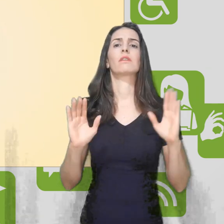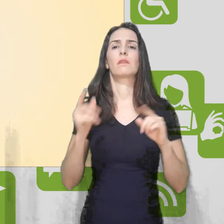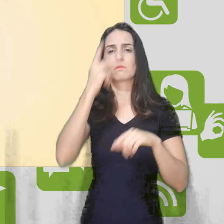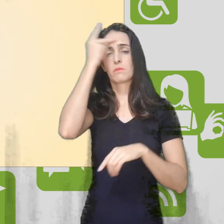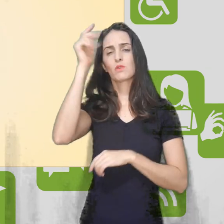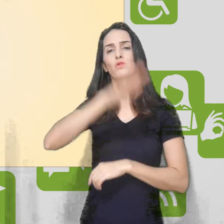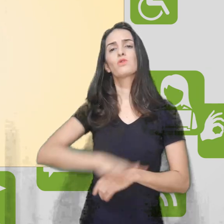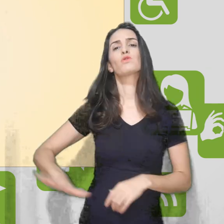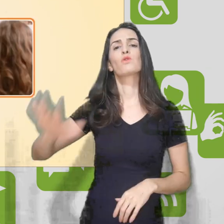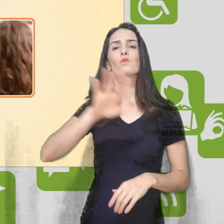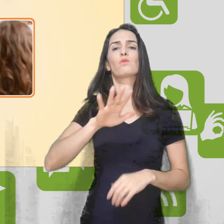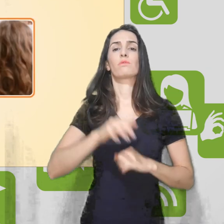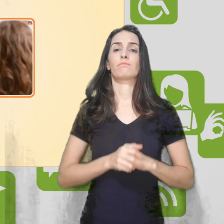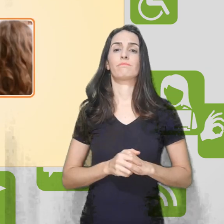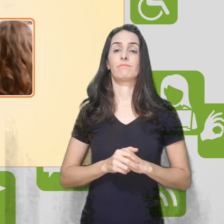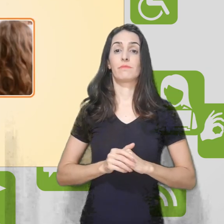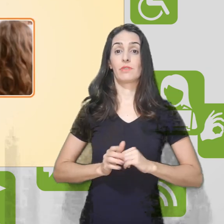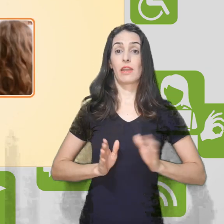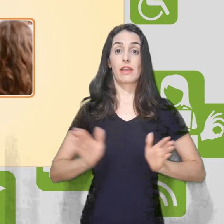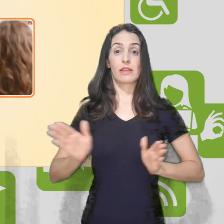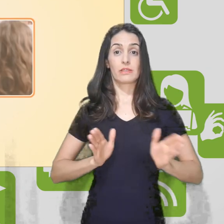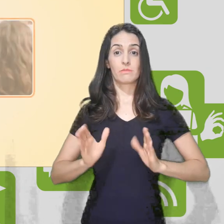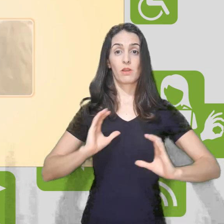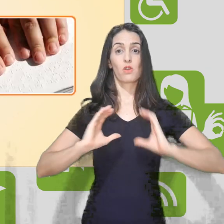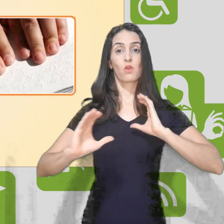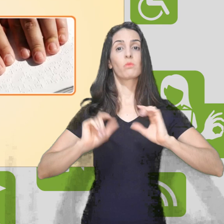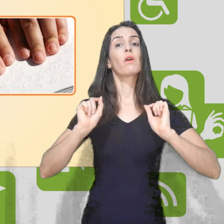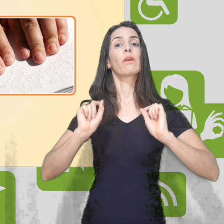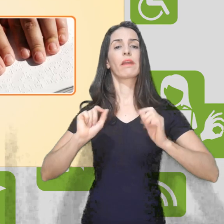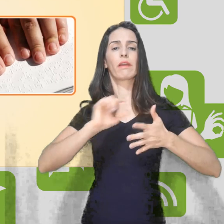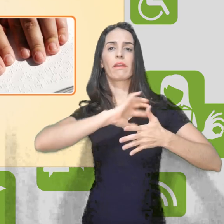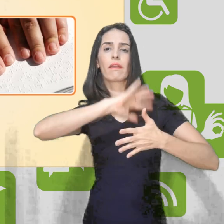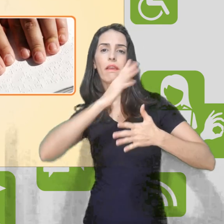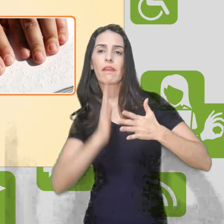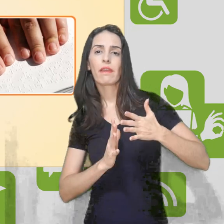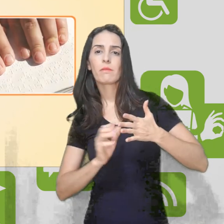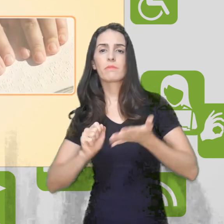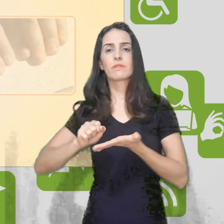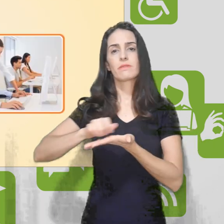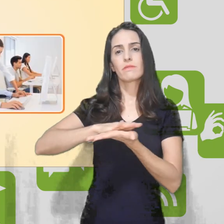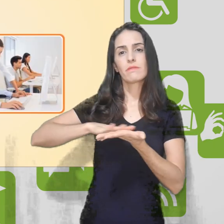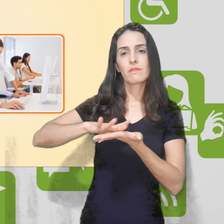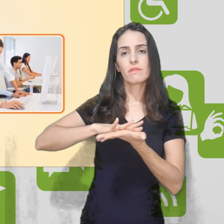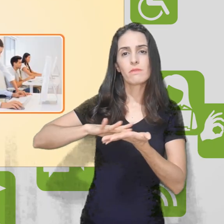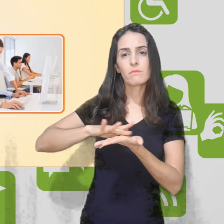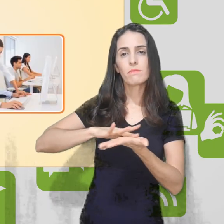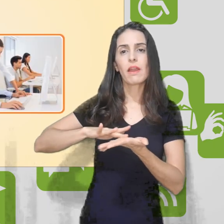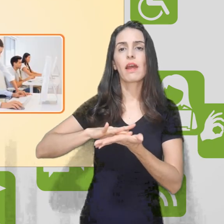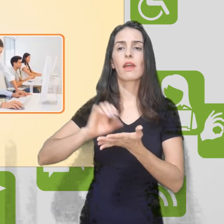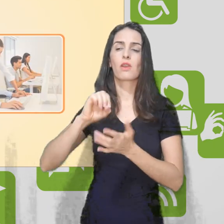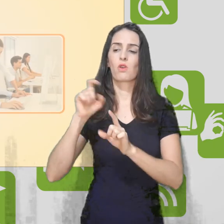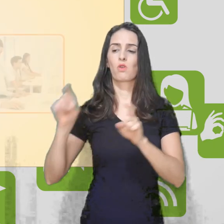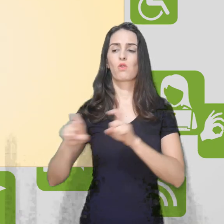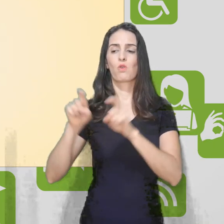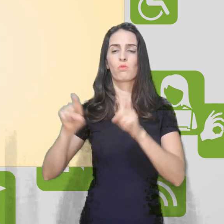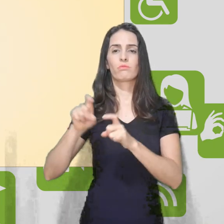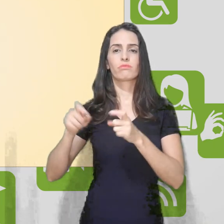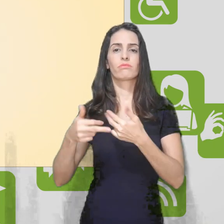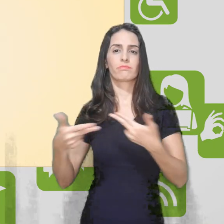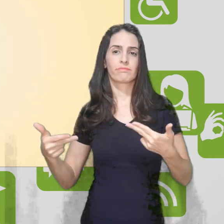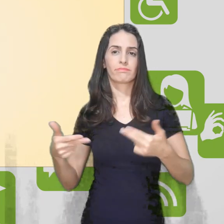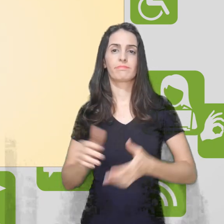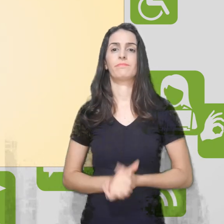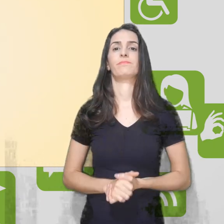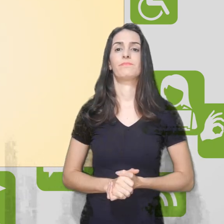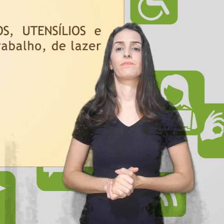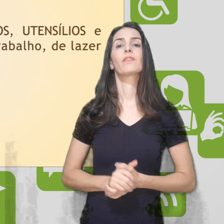A acessibilidade comunicacional está relacionada a Libras, à escrita Braille e ao computador.